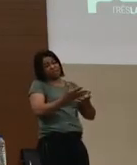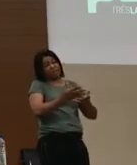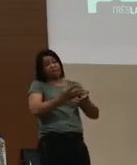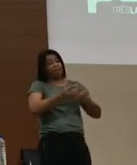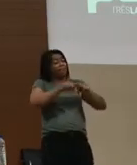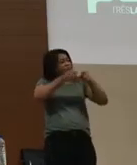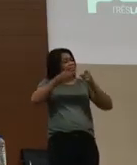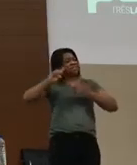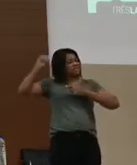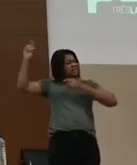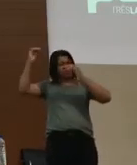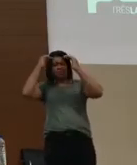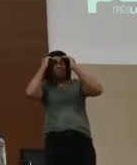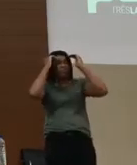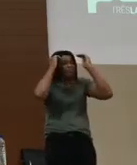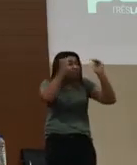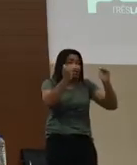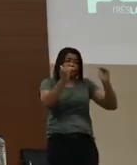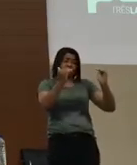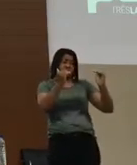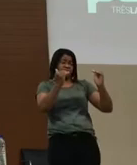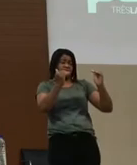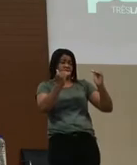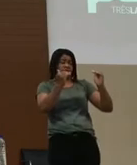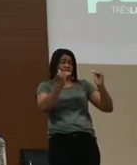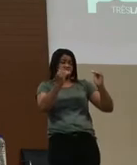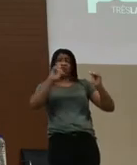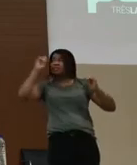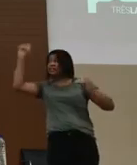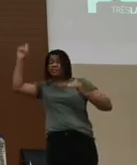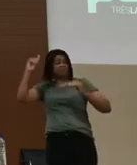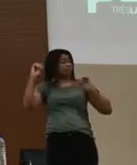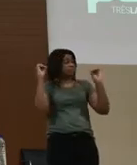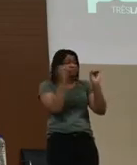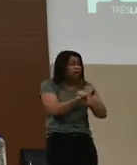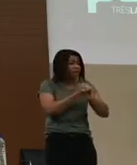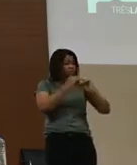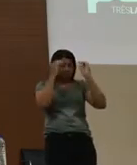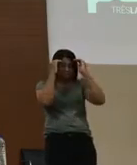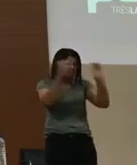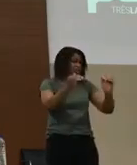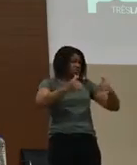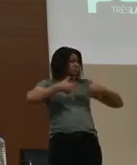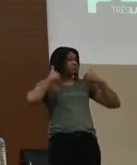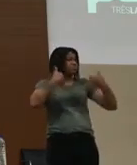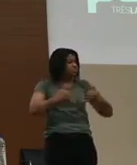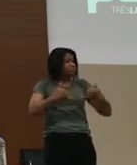reino, ou não atende a nossa vaidade.